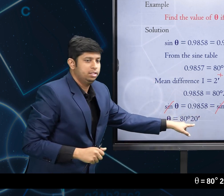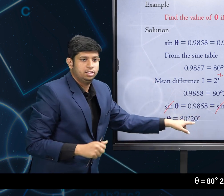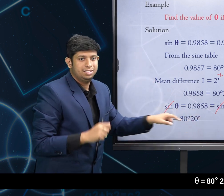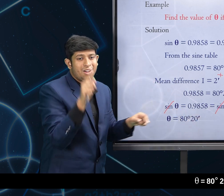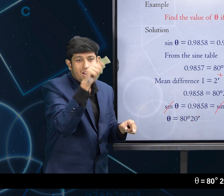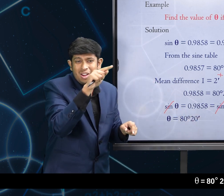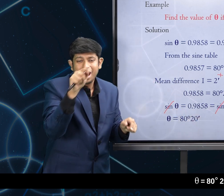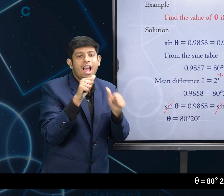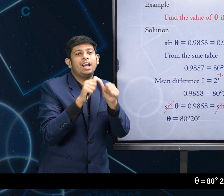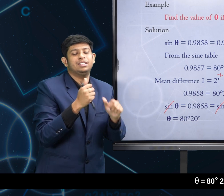నిమిషాలు.